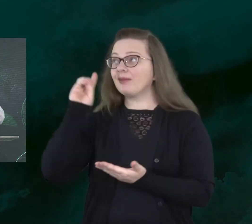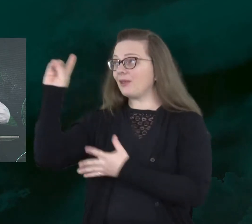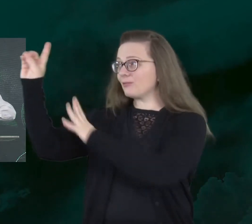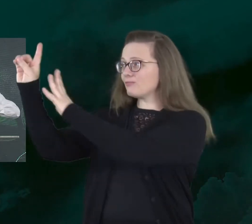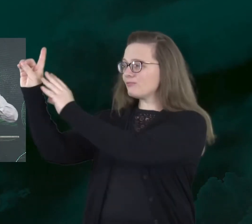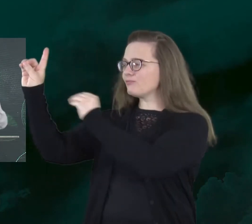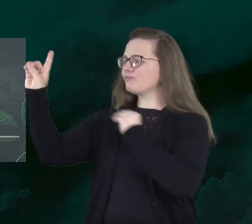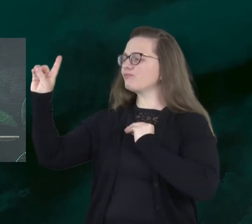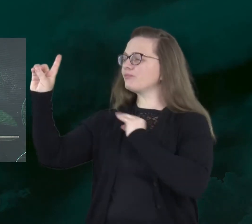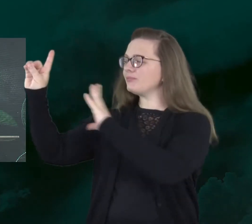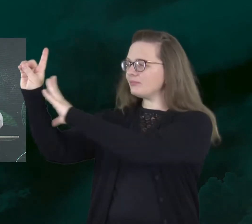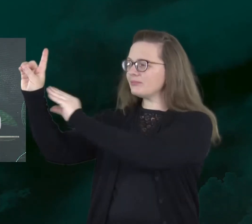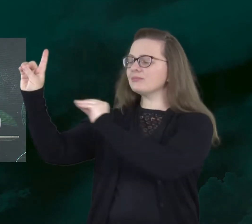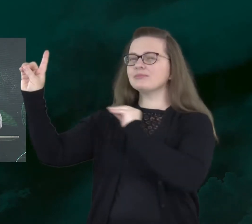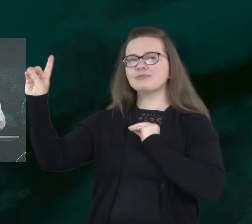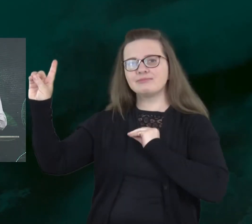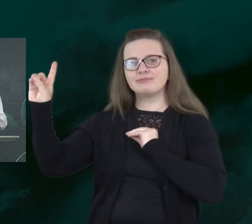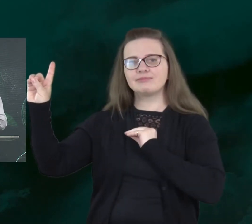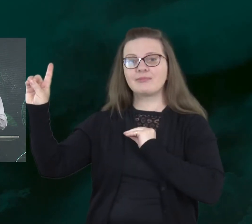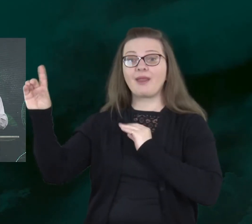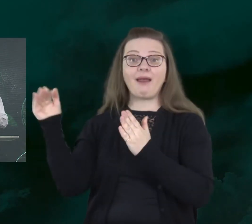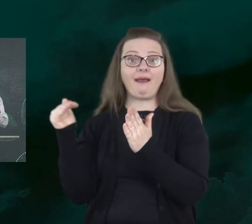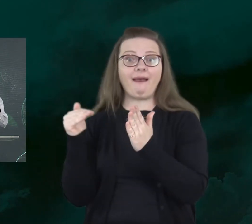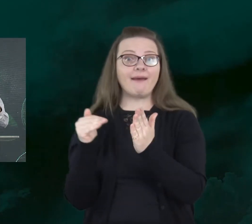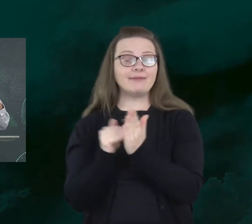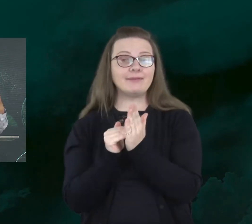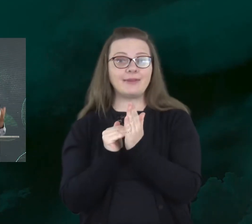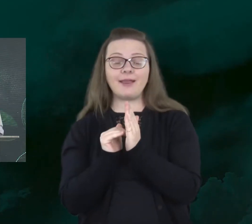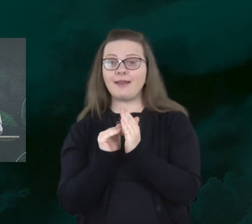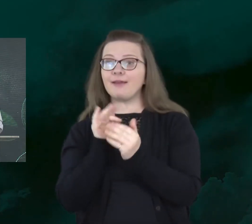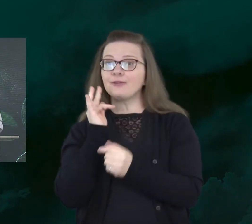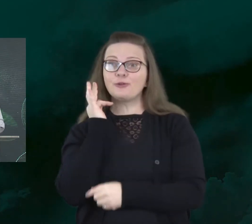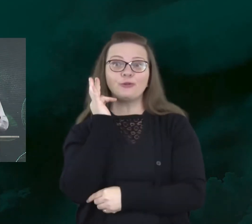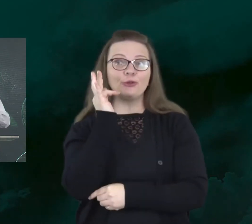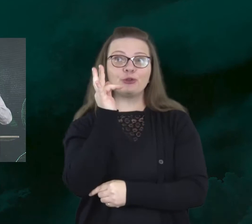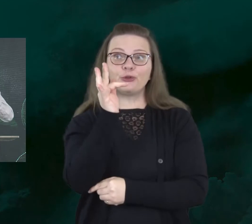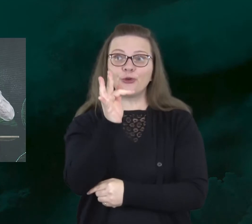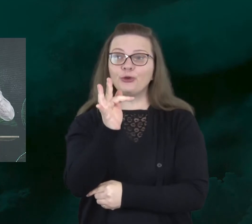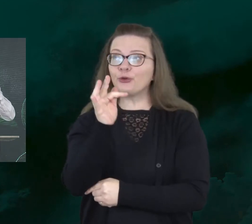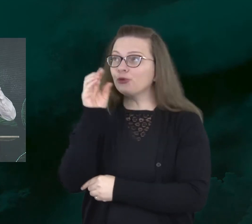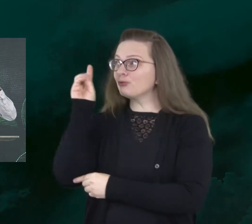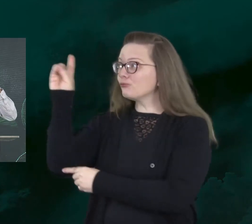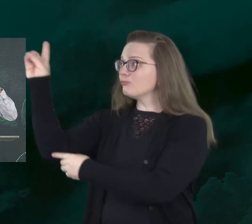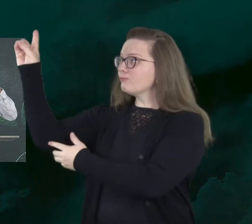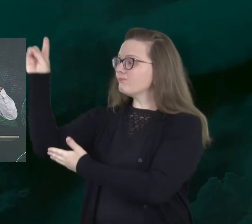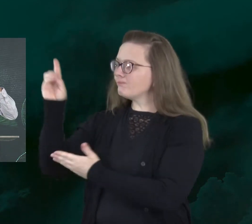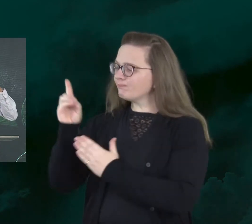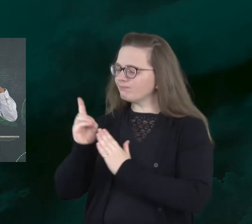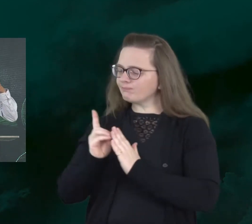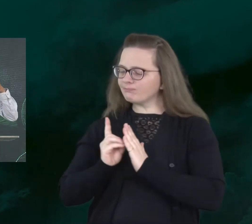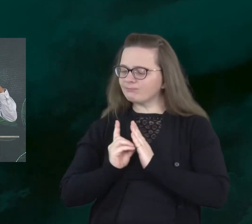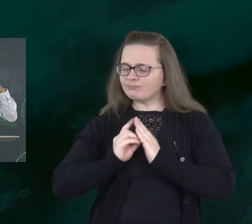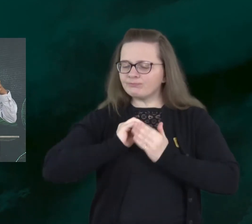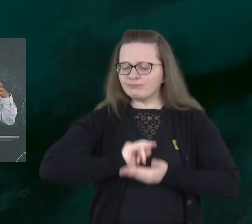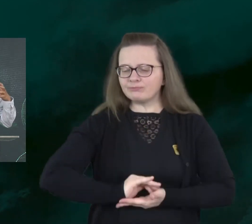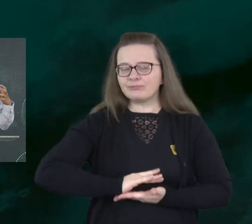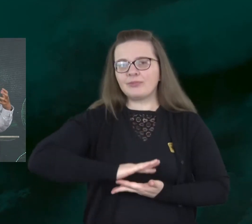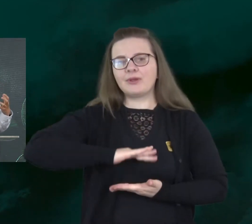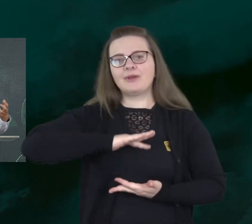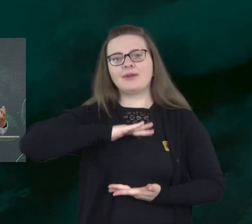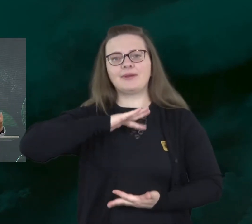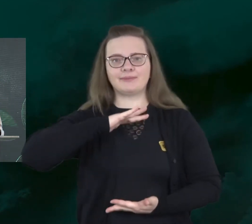natureza de Deus, da essência de Deus. No fim, você vai se encher do próprio Deus, você vai encher do própria essência de Deus,